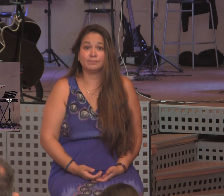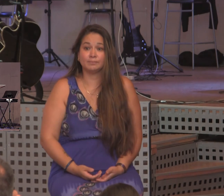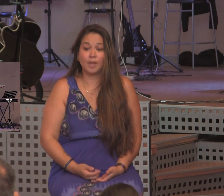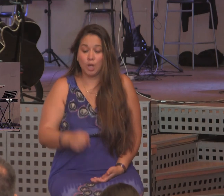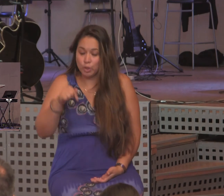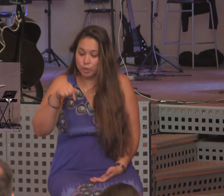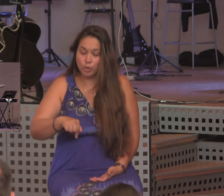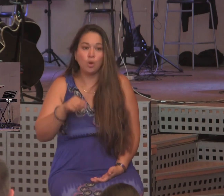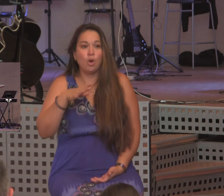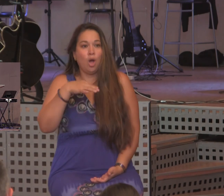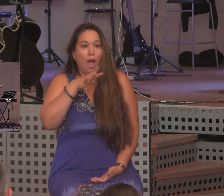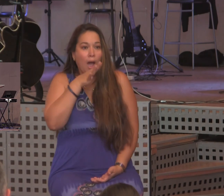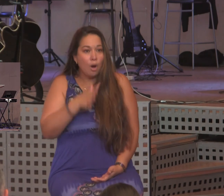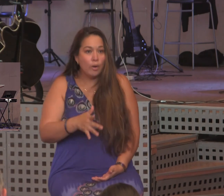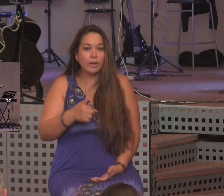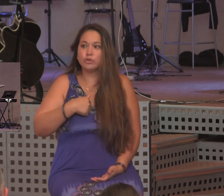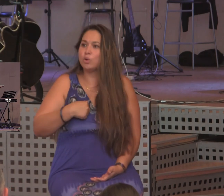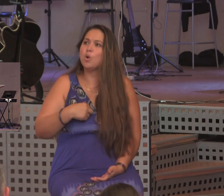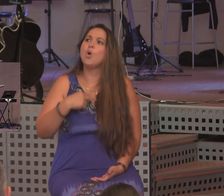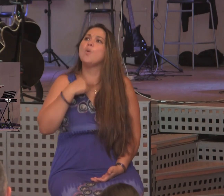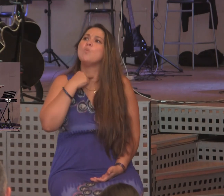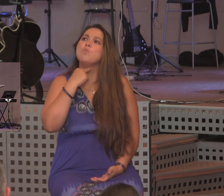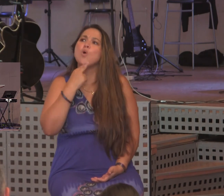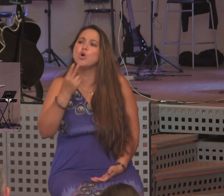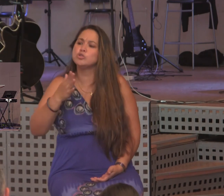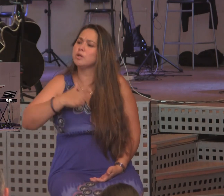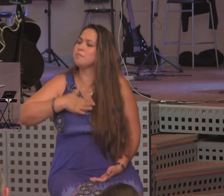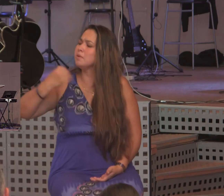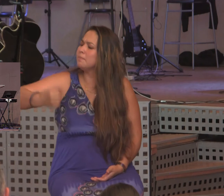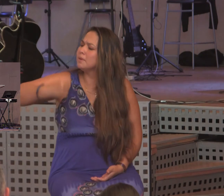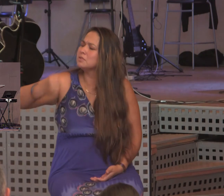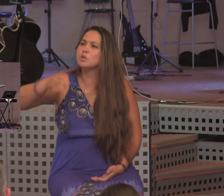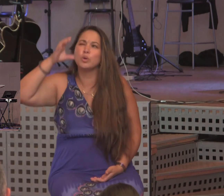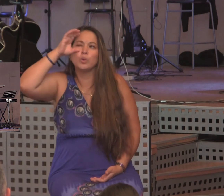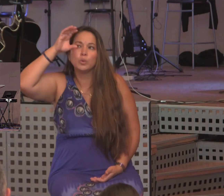oigo la voz del pastor que me va a hablar,